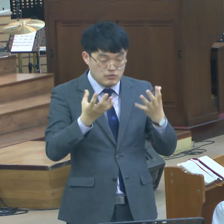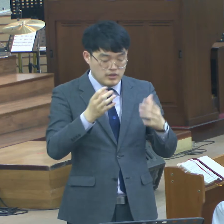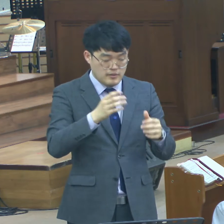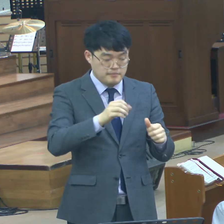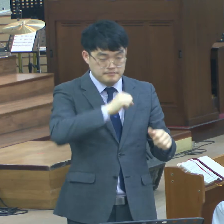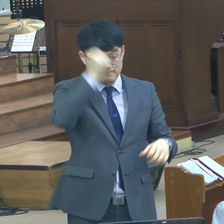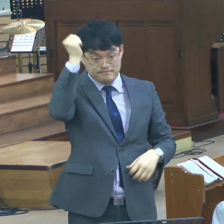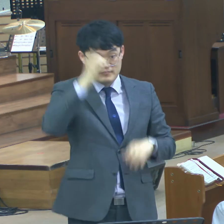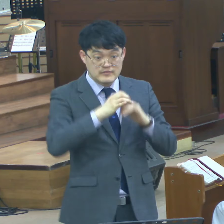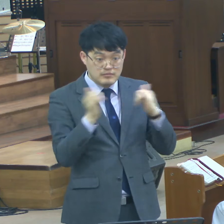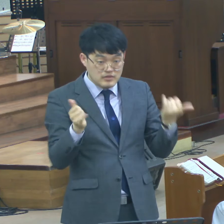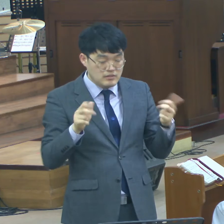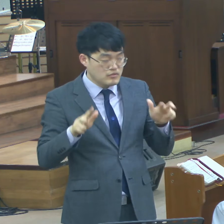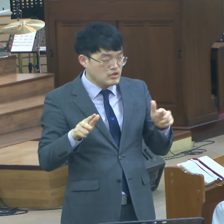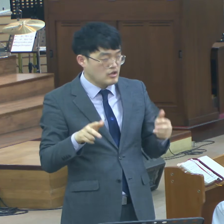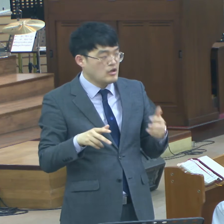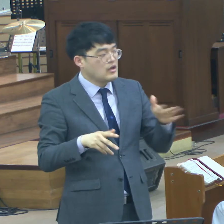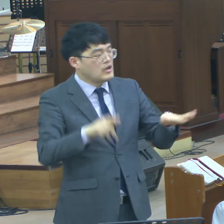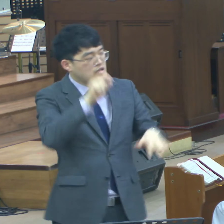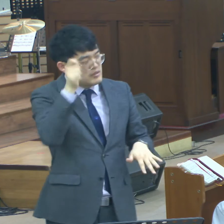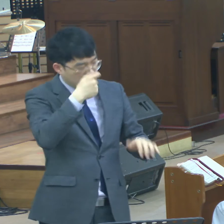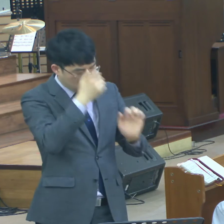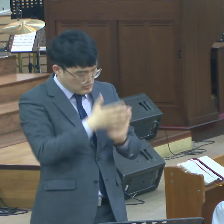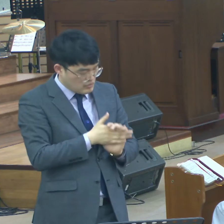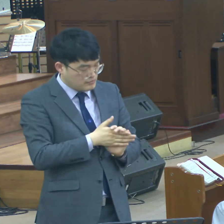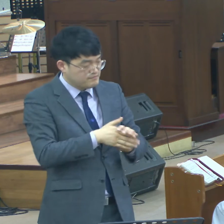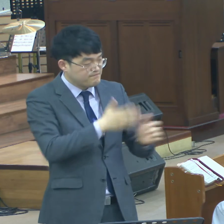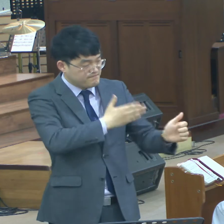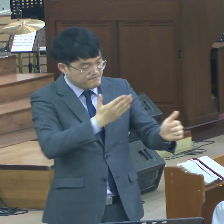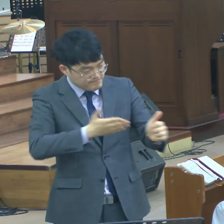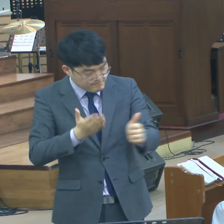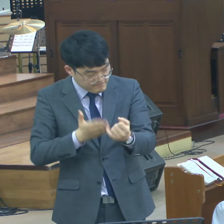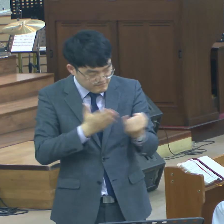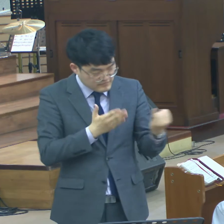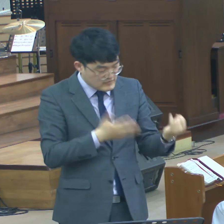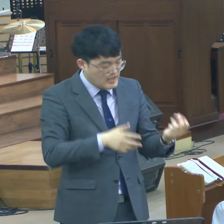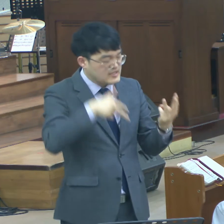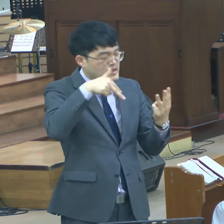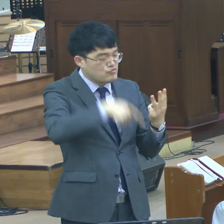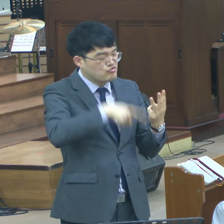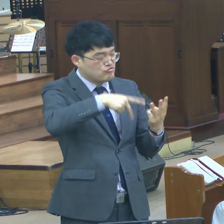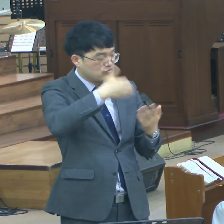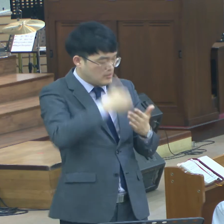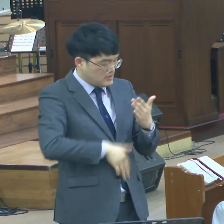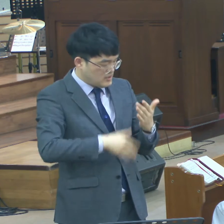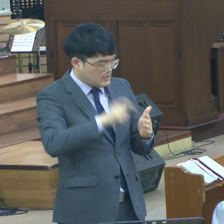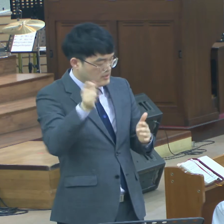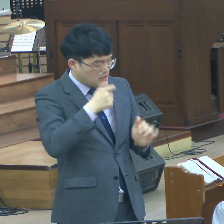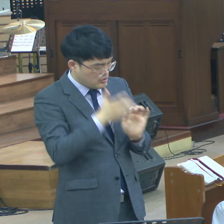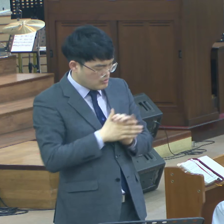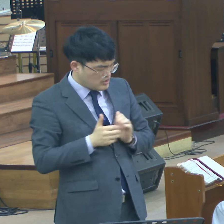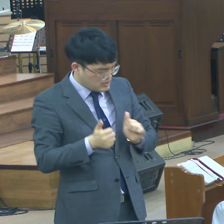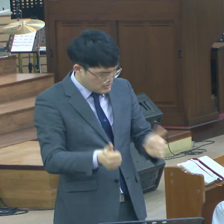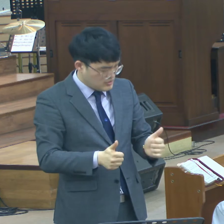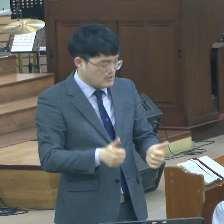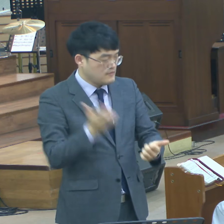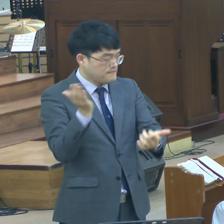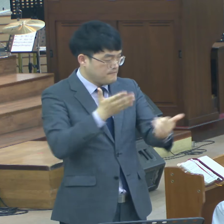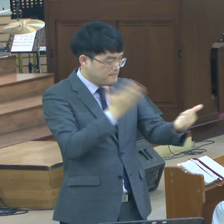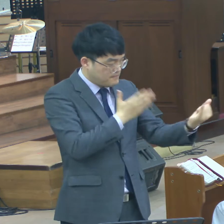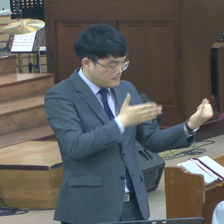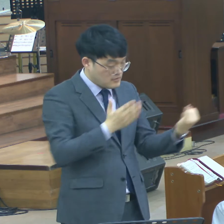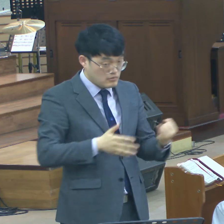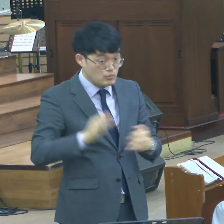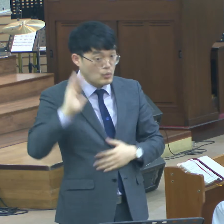새벽기도 나오라고 3주 남았습니다. 우리 투표하고 막 바로 3주 남았습니다. 새벽기도 왔어요. 그래서 요새 막 많이 나올